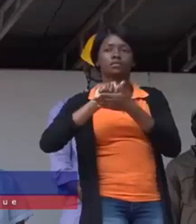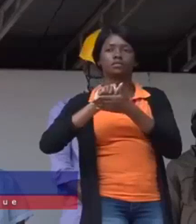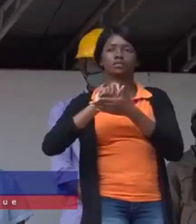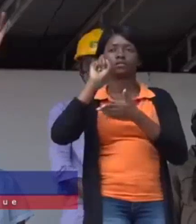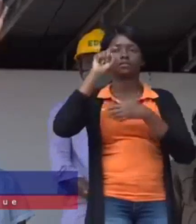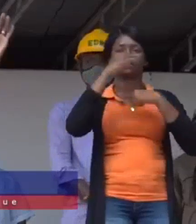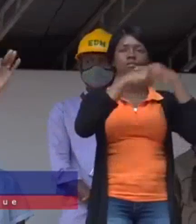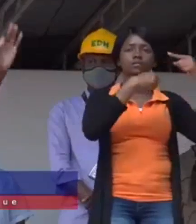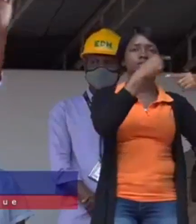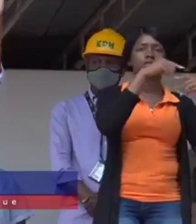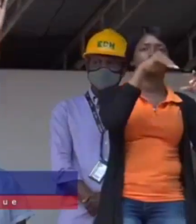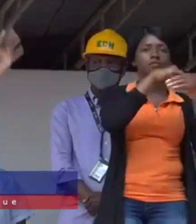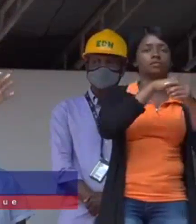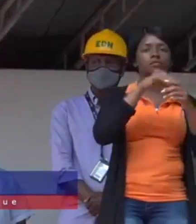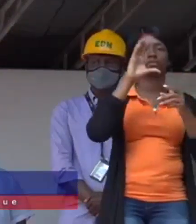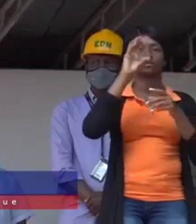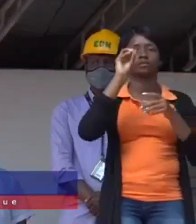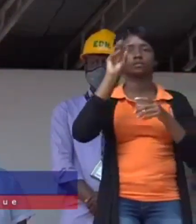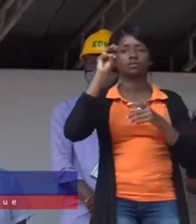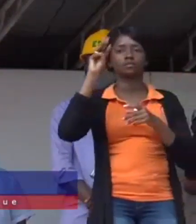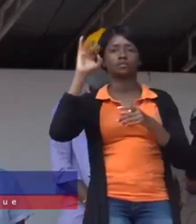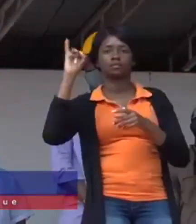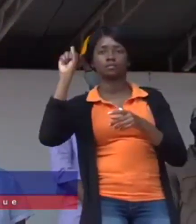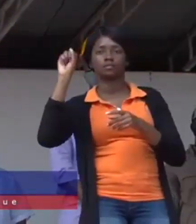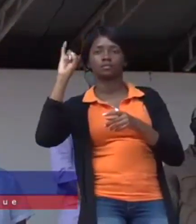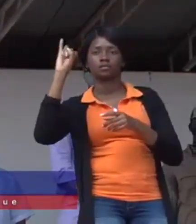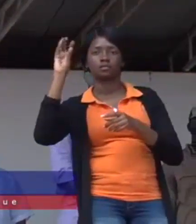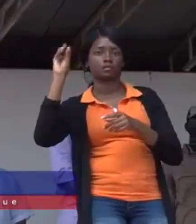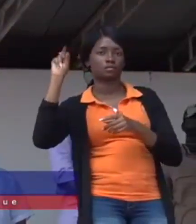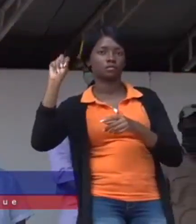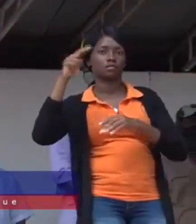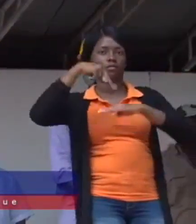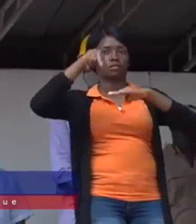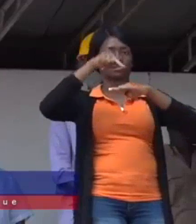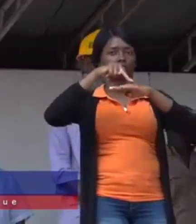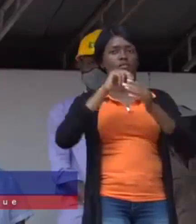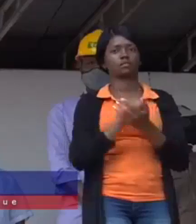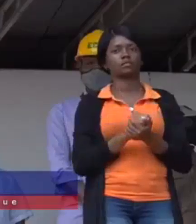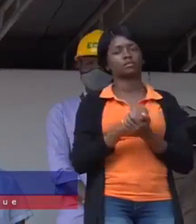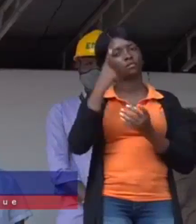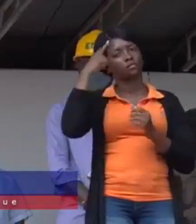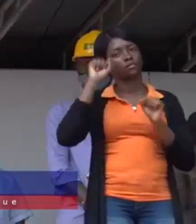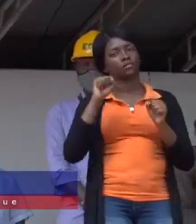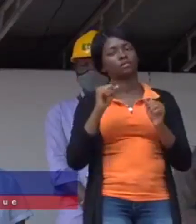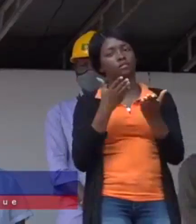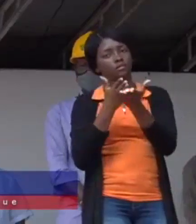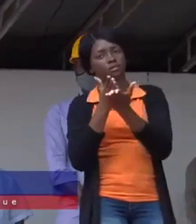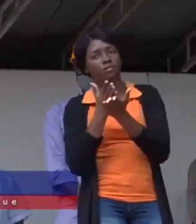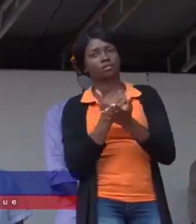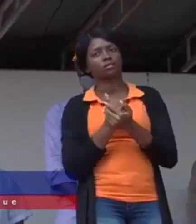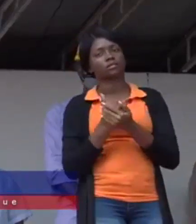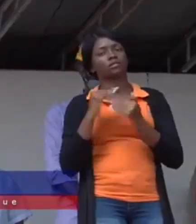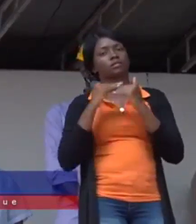la Commission nationale marché public pour analyser, pour approuver.